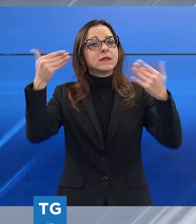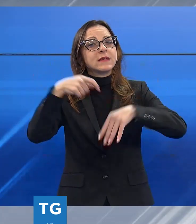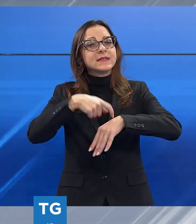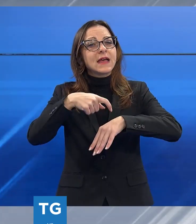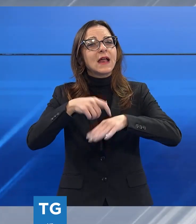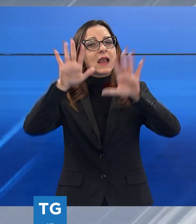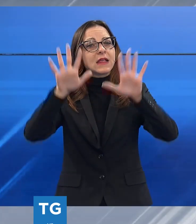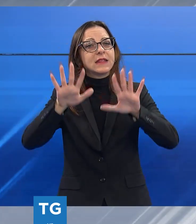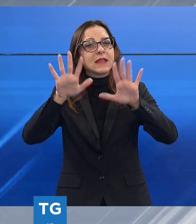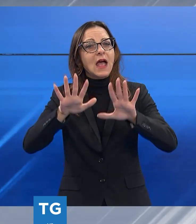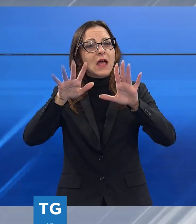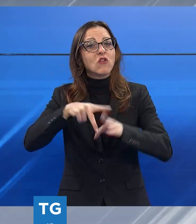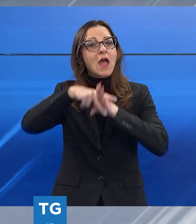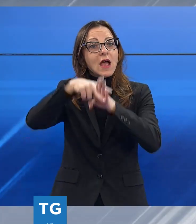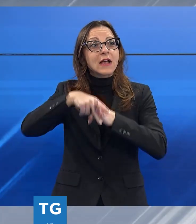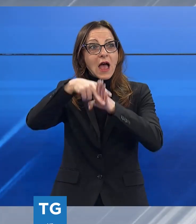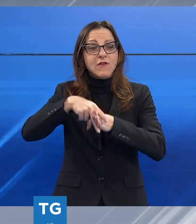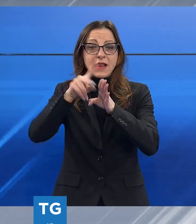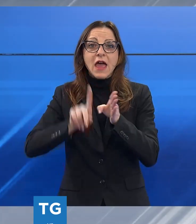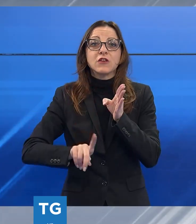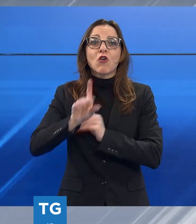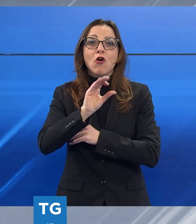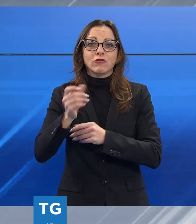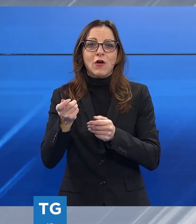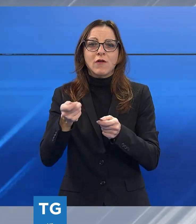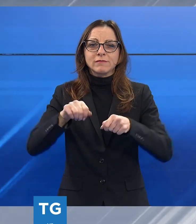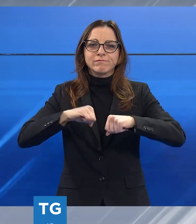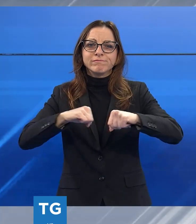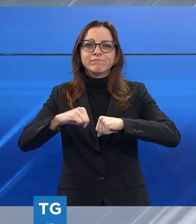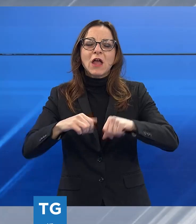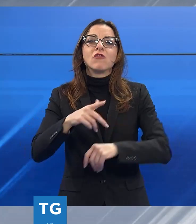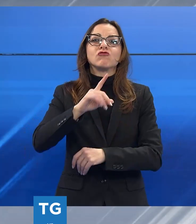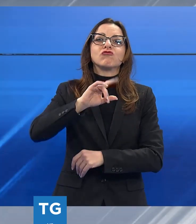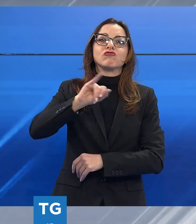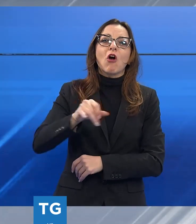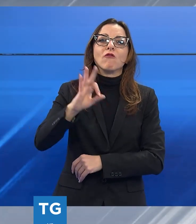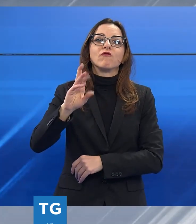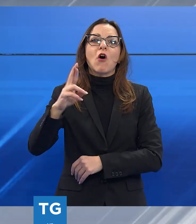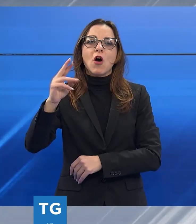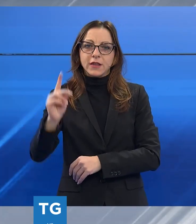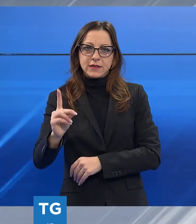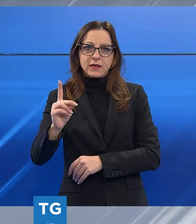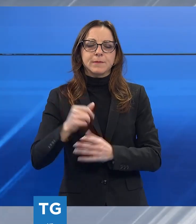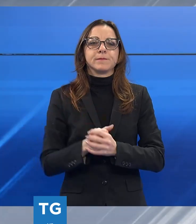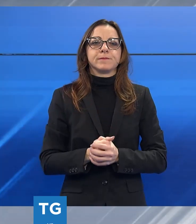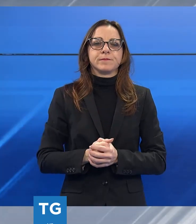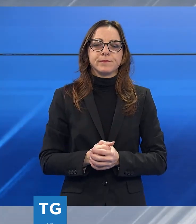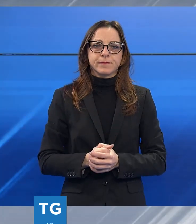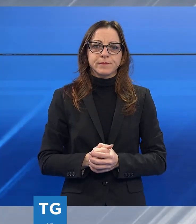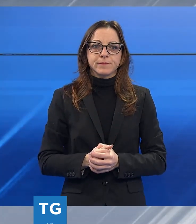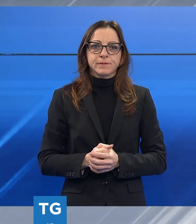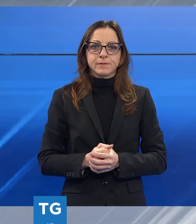I Cavalieri del Nord-Ovest, diretto da John Ford. Ascoltiamo i dettagli nel nostro